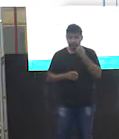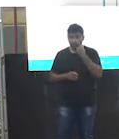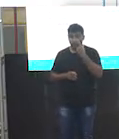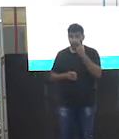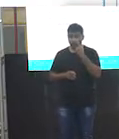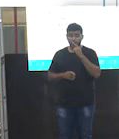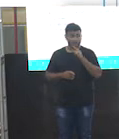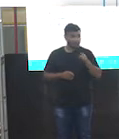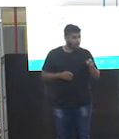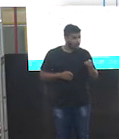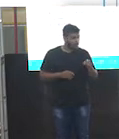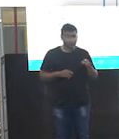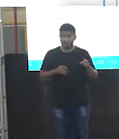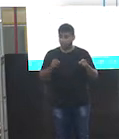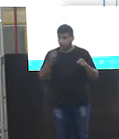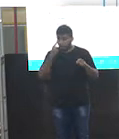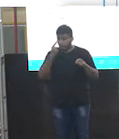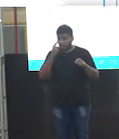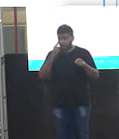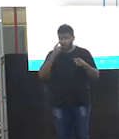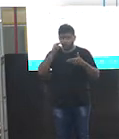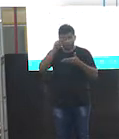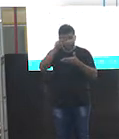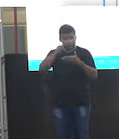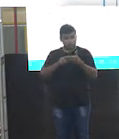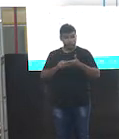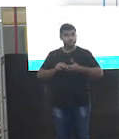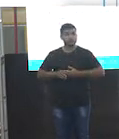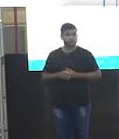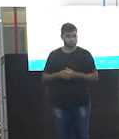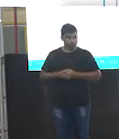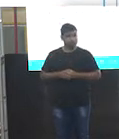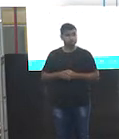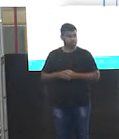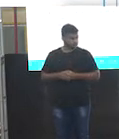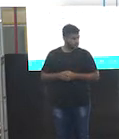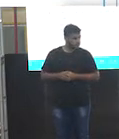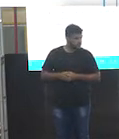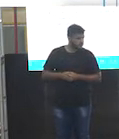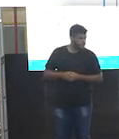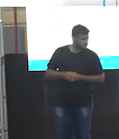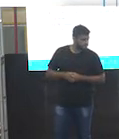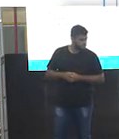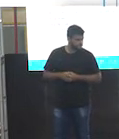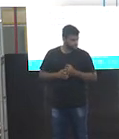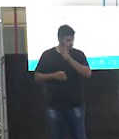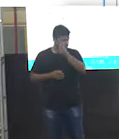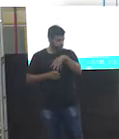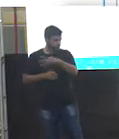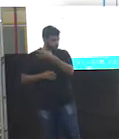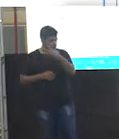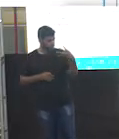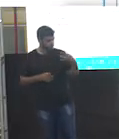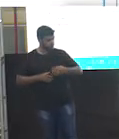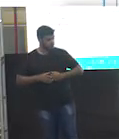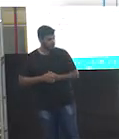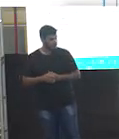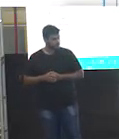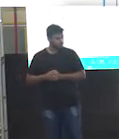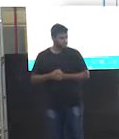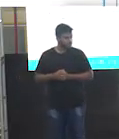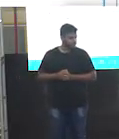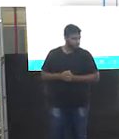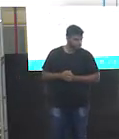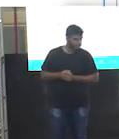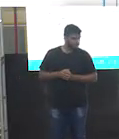leitura atenta, olhem como vocês fazem, sintam confiança em vocês. Olha o que tem escrito aí, ó, ponto de